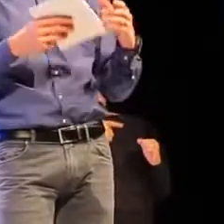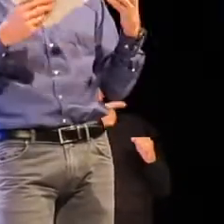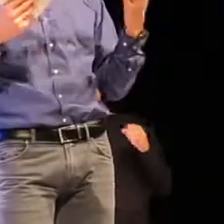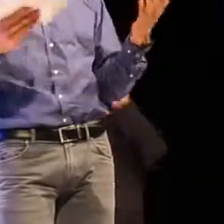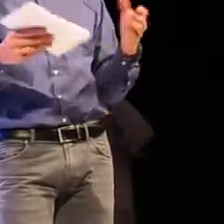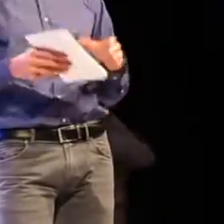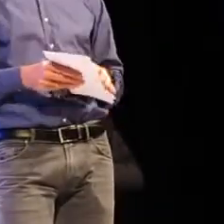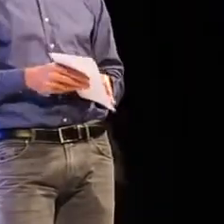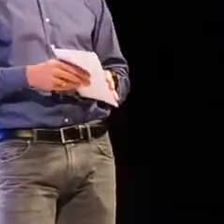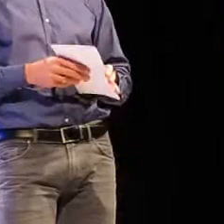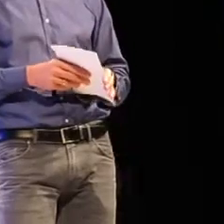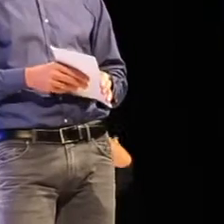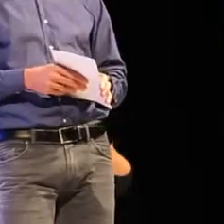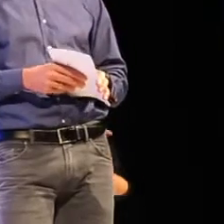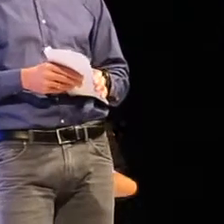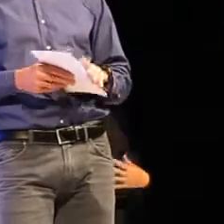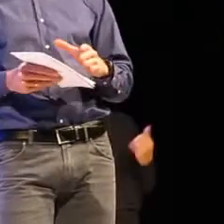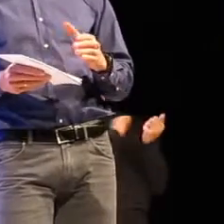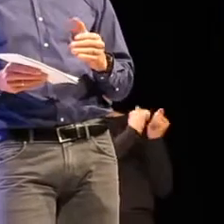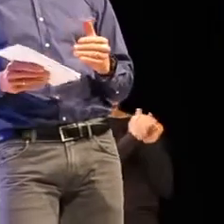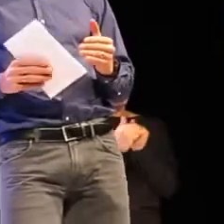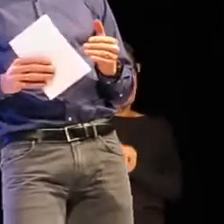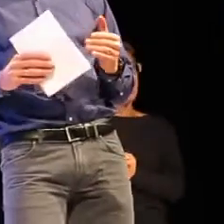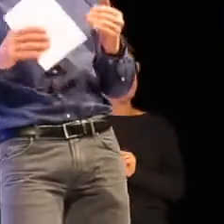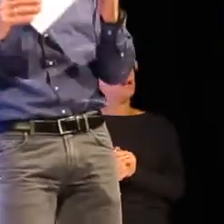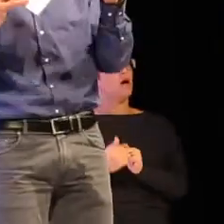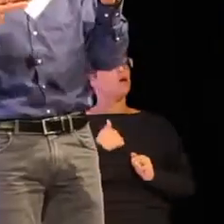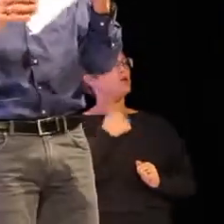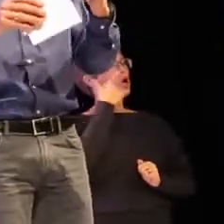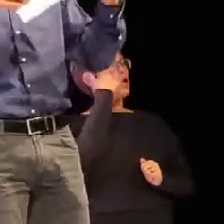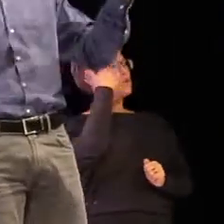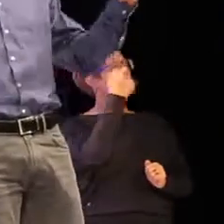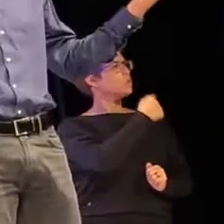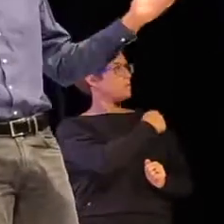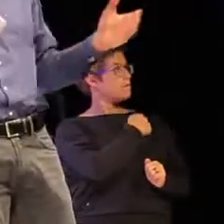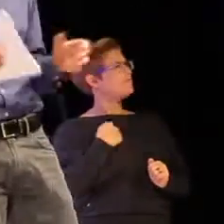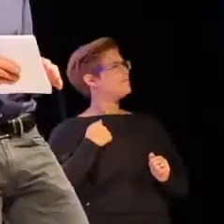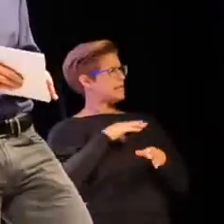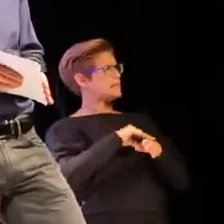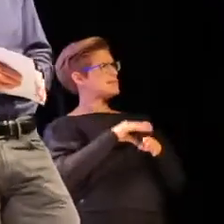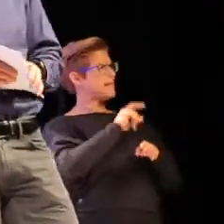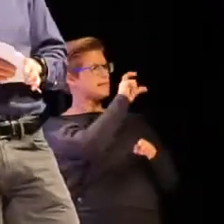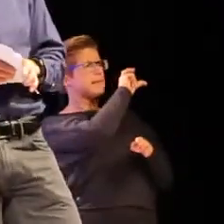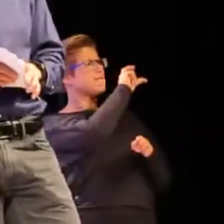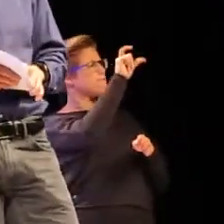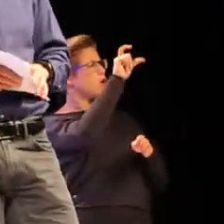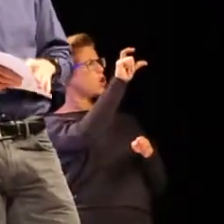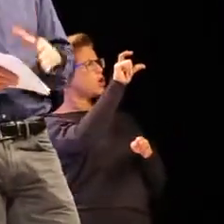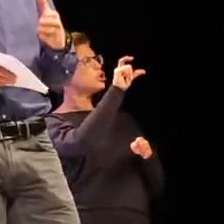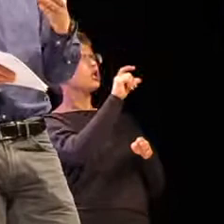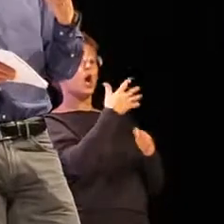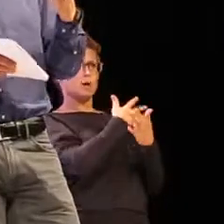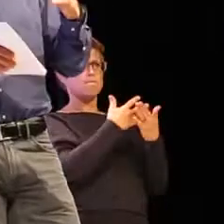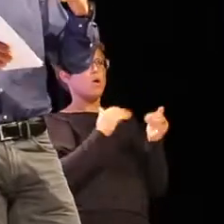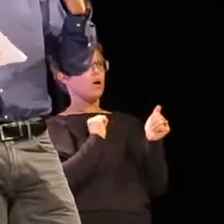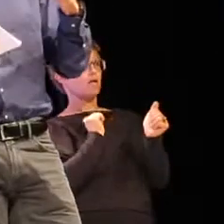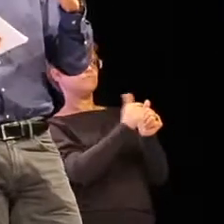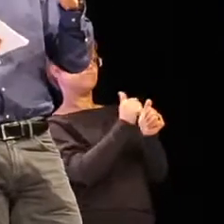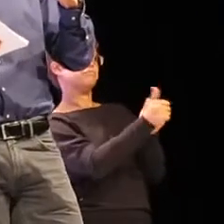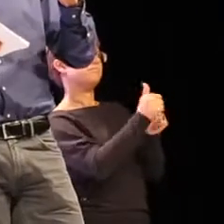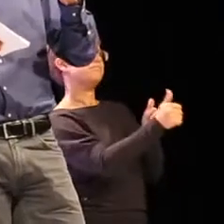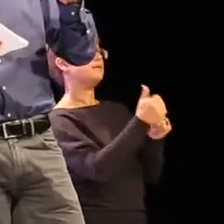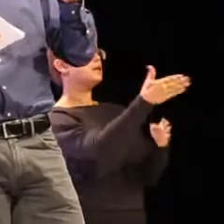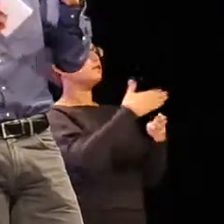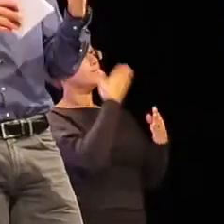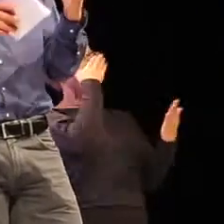Och jag tror att definitivt att det svenska näringslivet är om möjligt i framkant även bland de internationella företagsledarna. Så att det